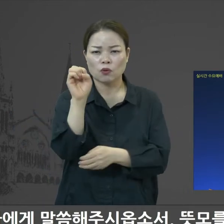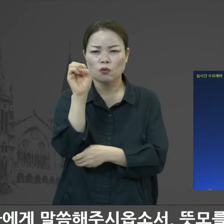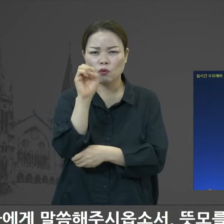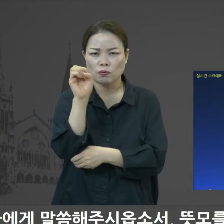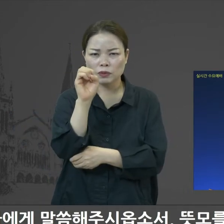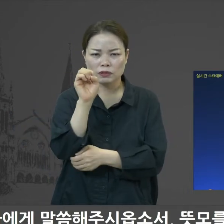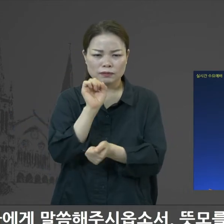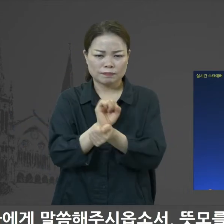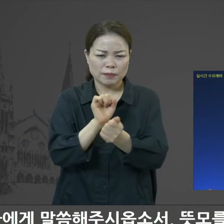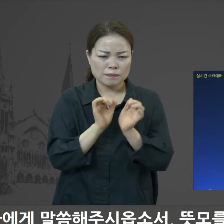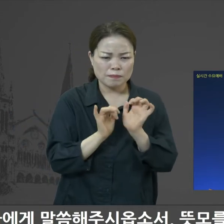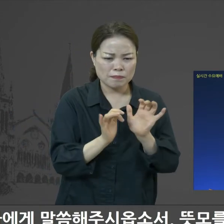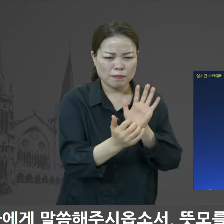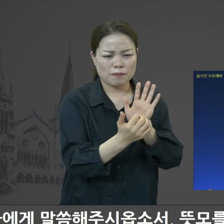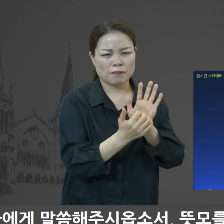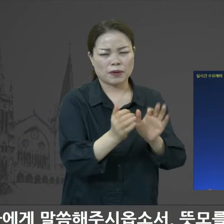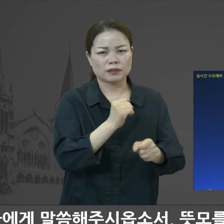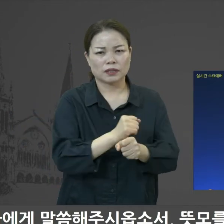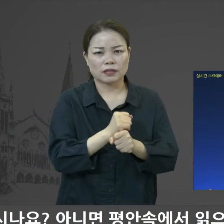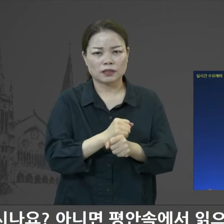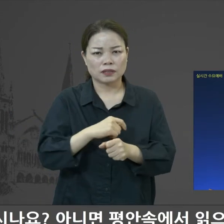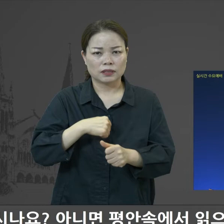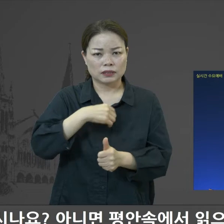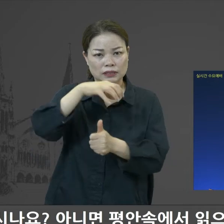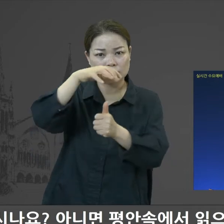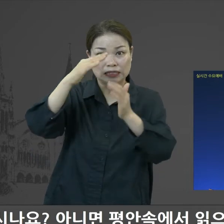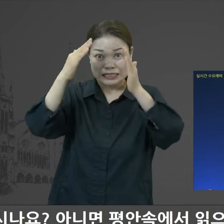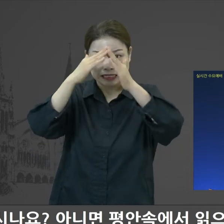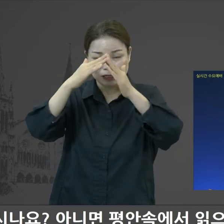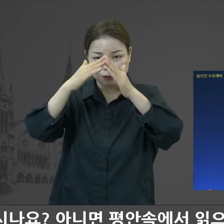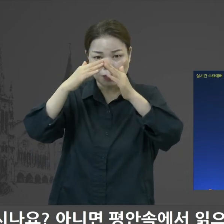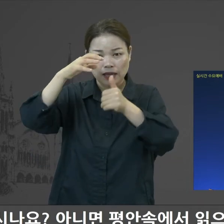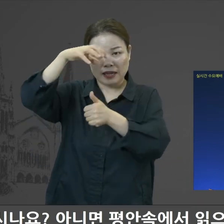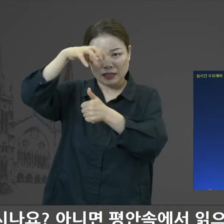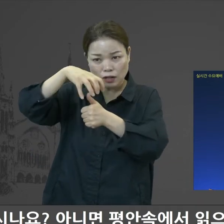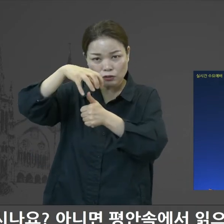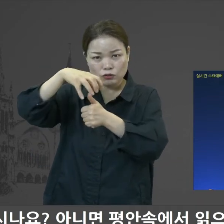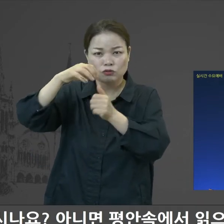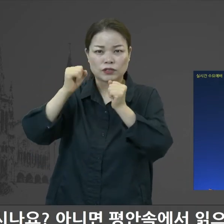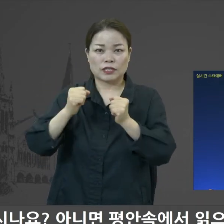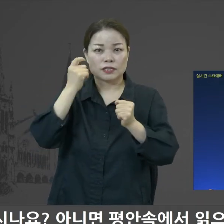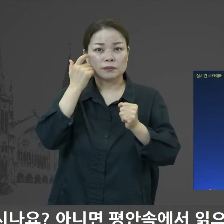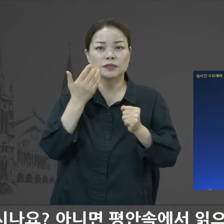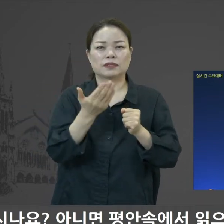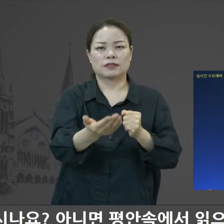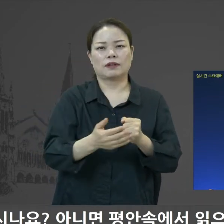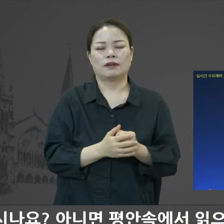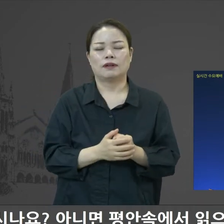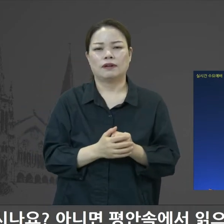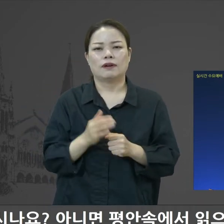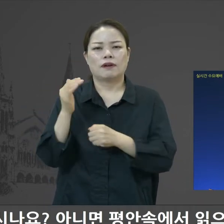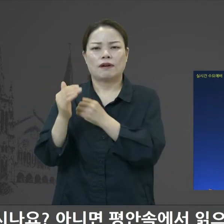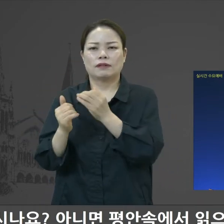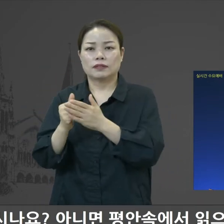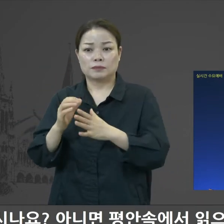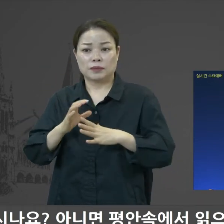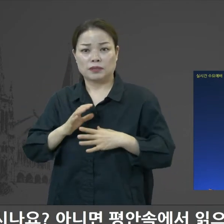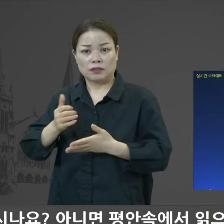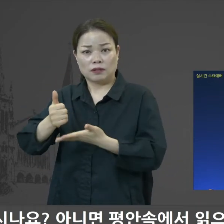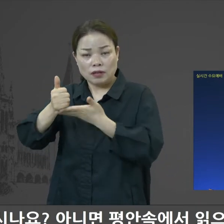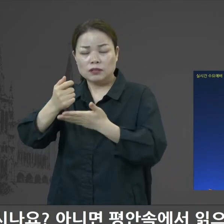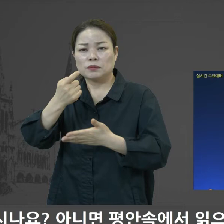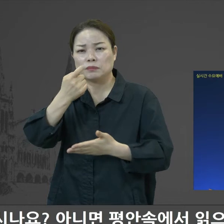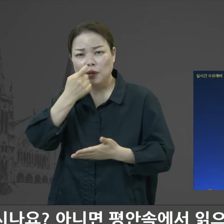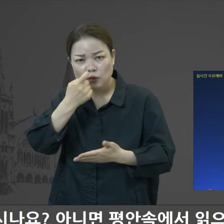때문에 자택에서 격리 중에 말씀을 성경 통독하고 계십니까? 그 속에서 하나님 경외하기를